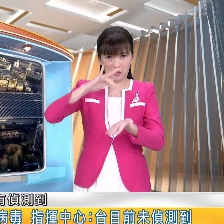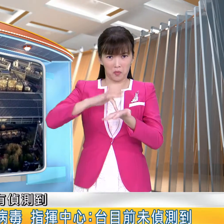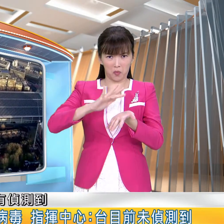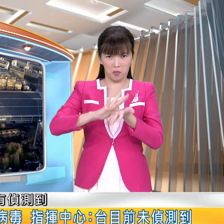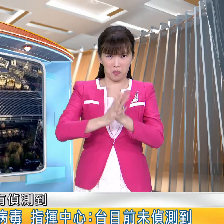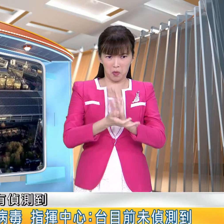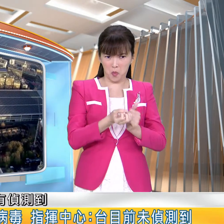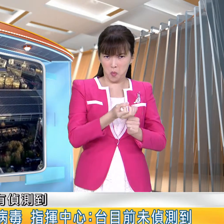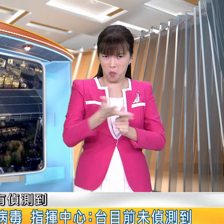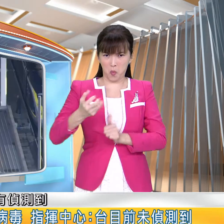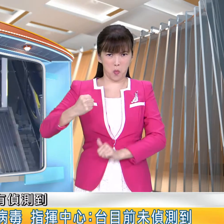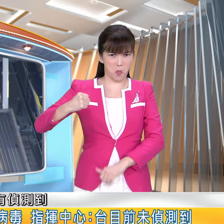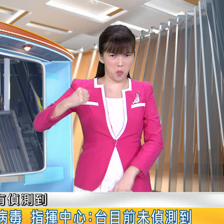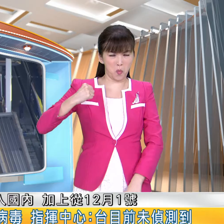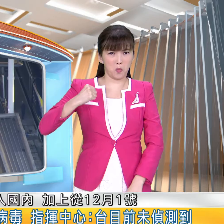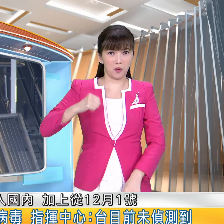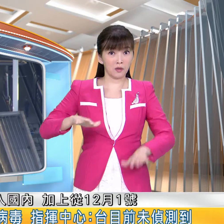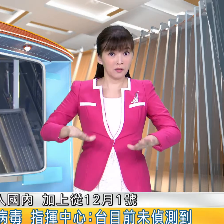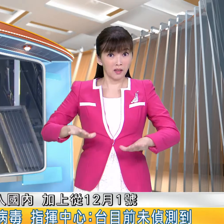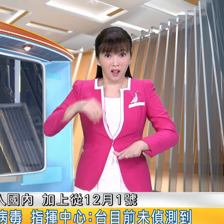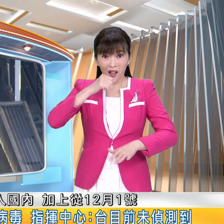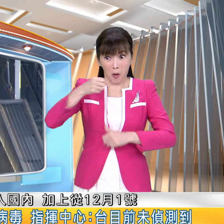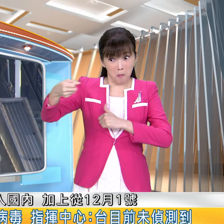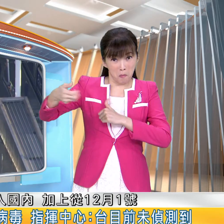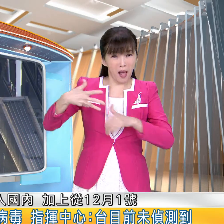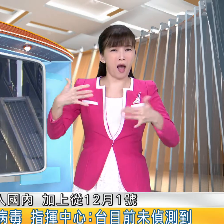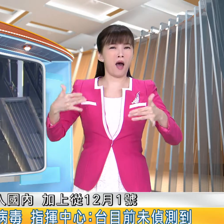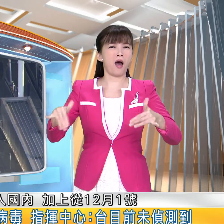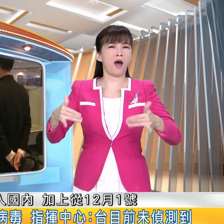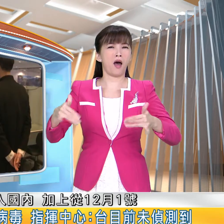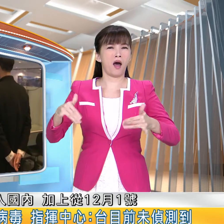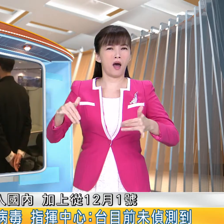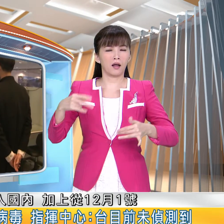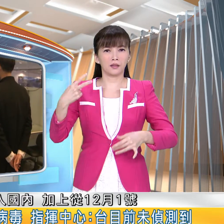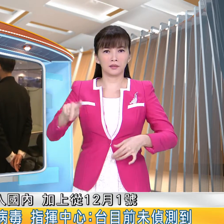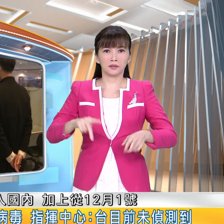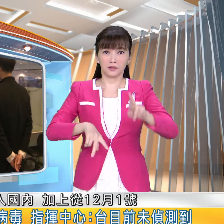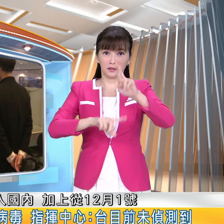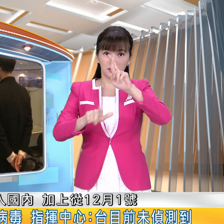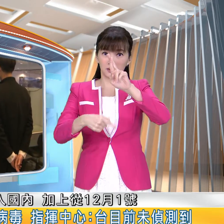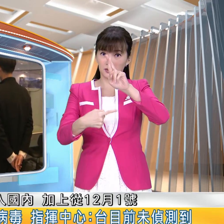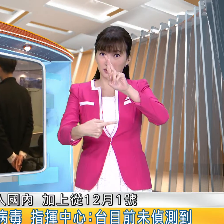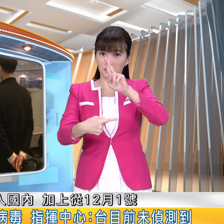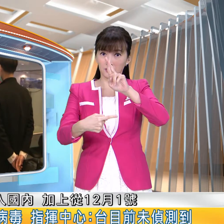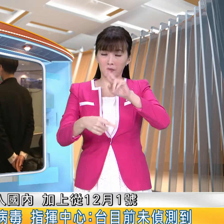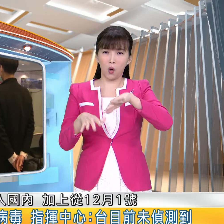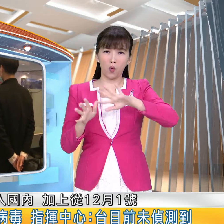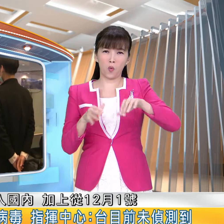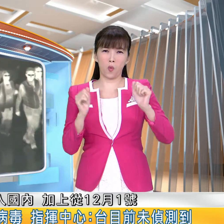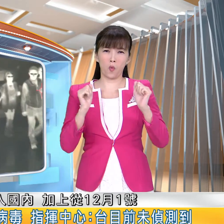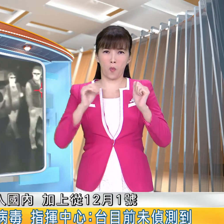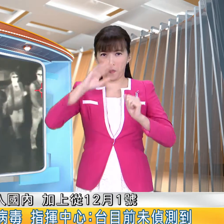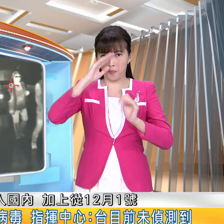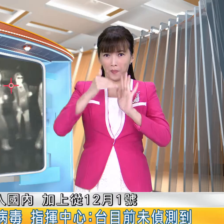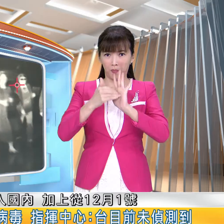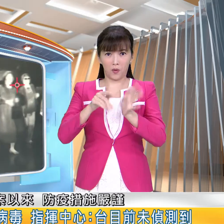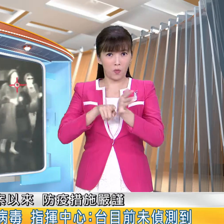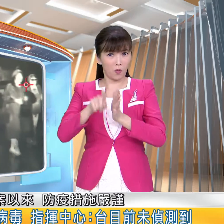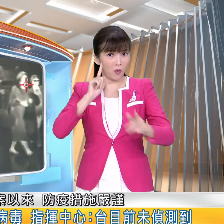目前没有侦测到变种病毒进入国内。加上从12月1号实施秋冬